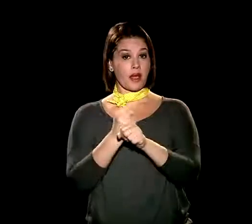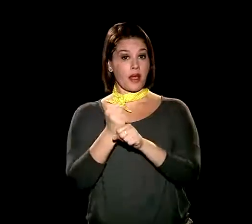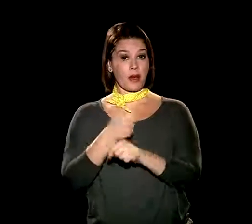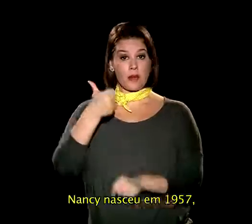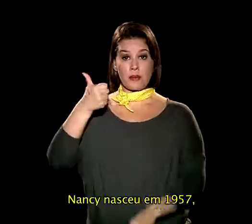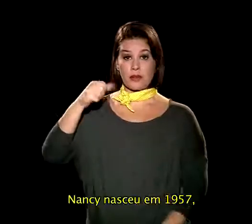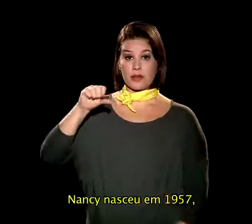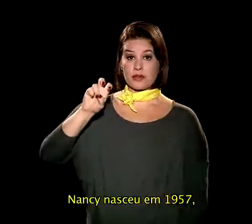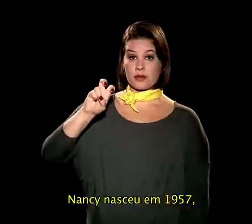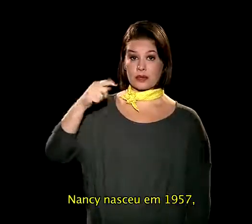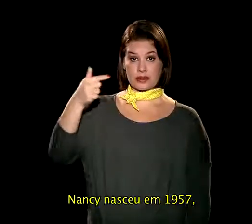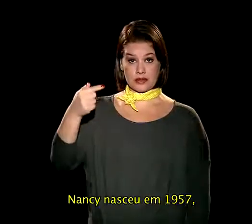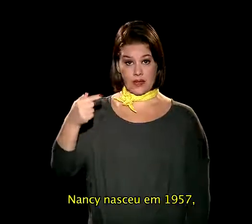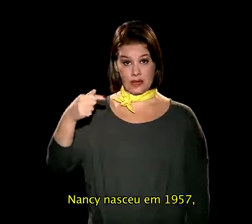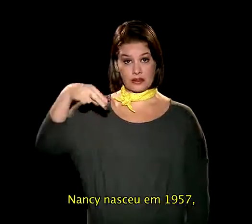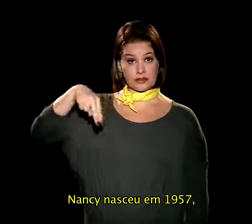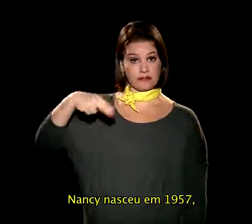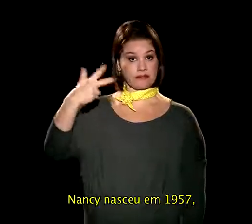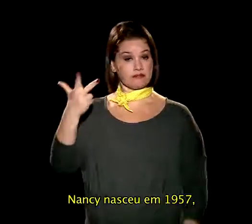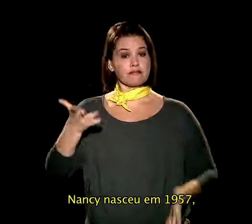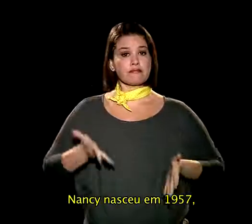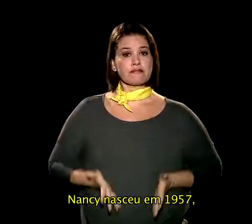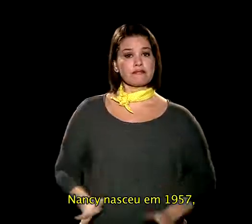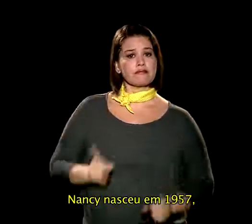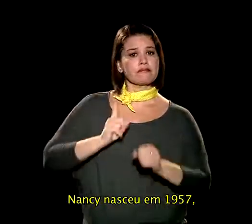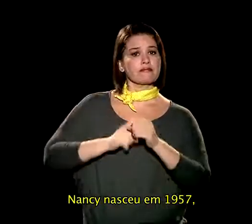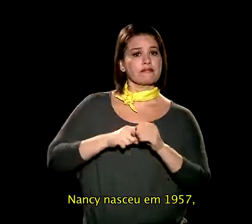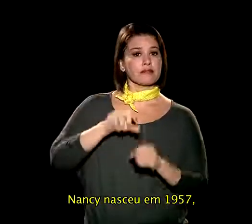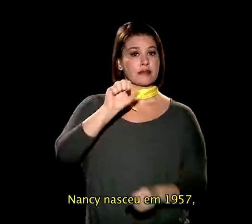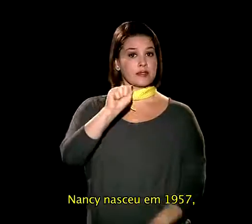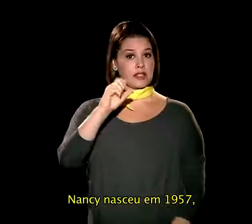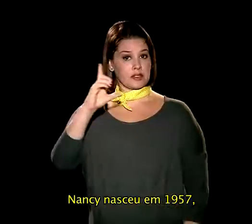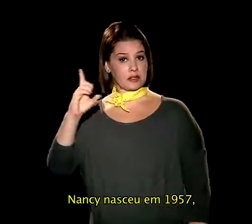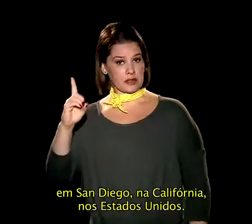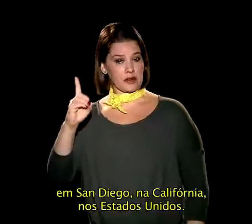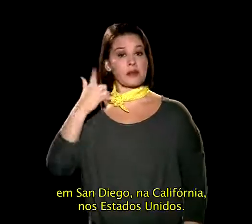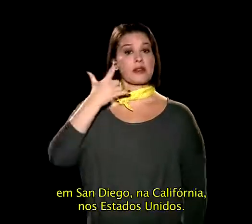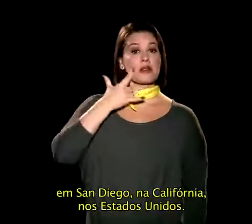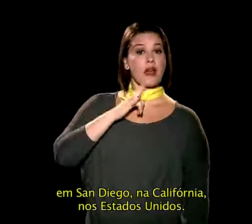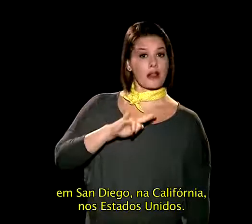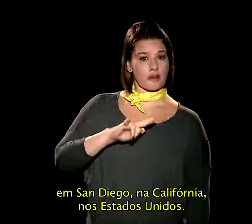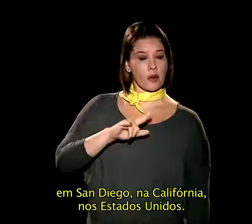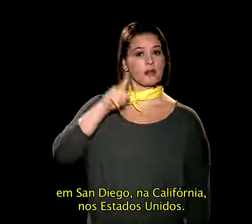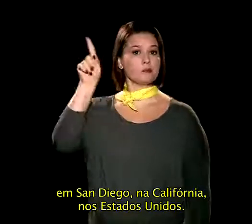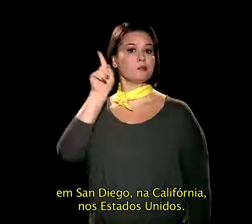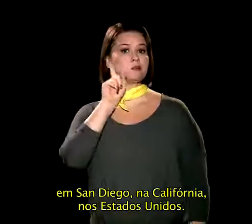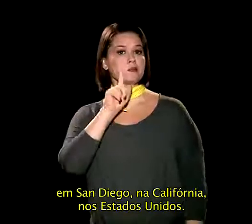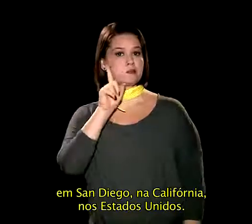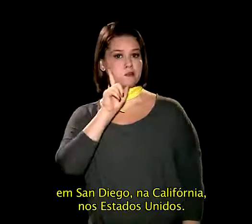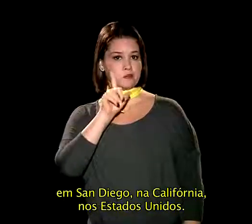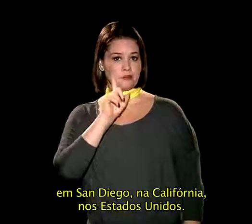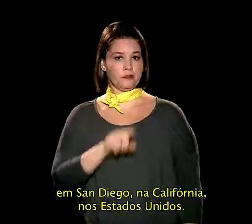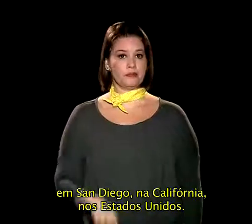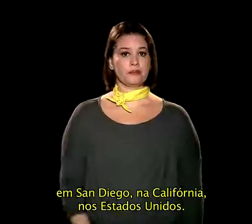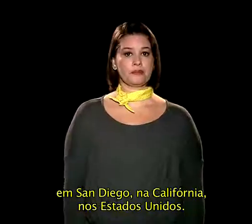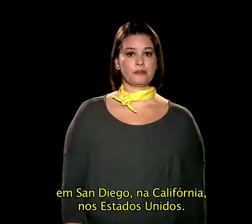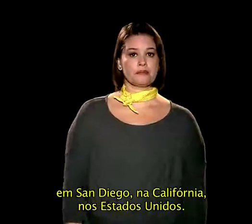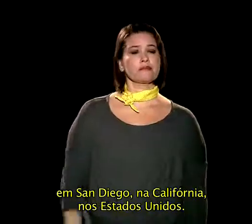Nancy nasceu em 1957 em San Diego, na Califórnia, nos Estados Unidos.